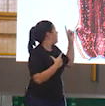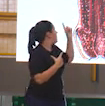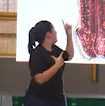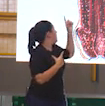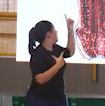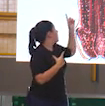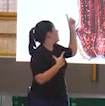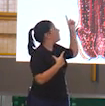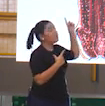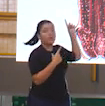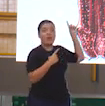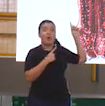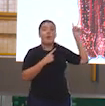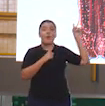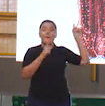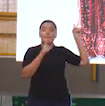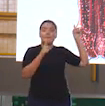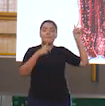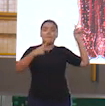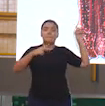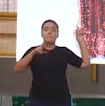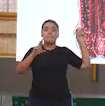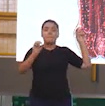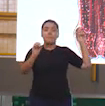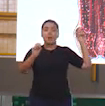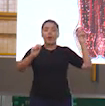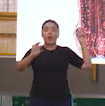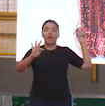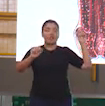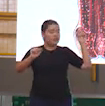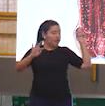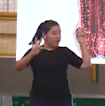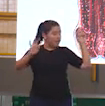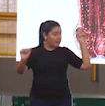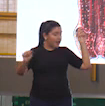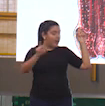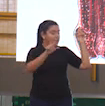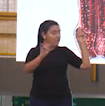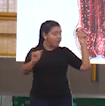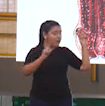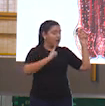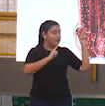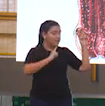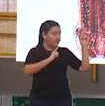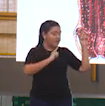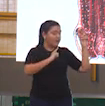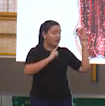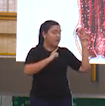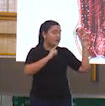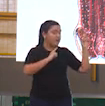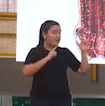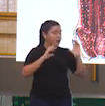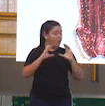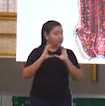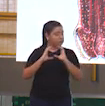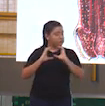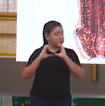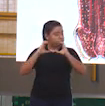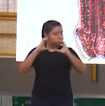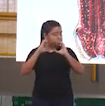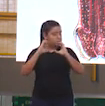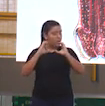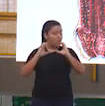vê que a próstata, ela é uma glândula que vai envolver parte da